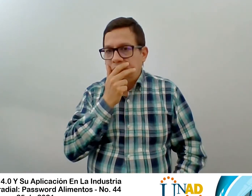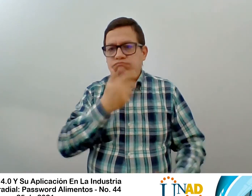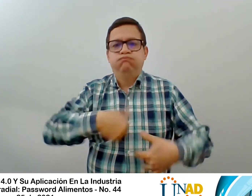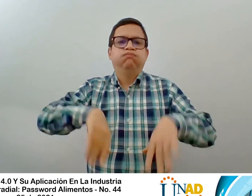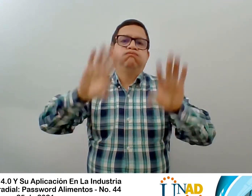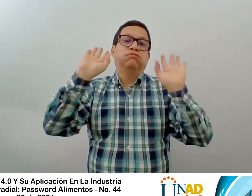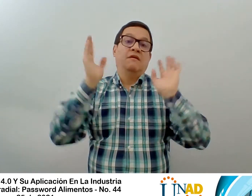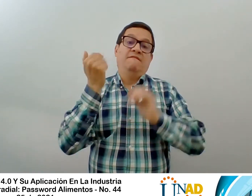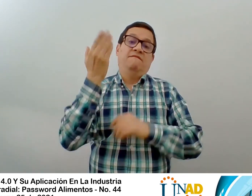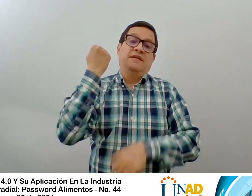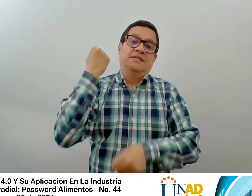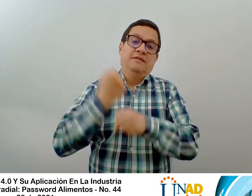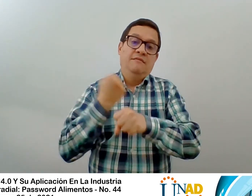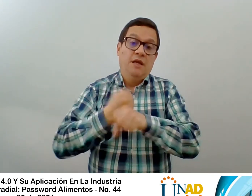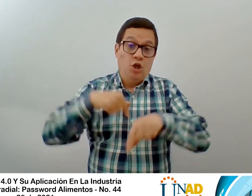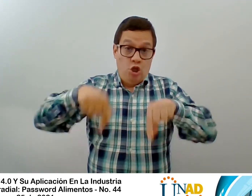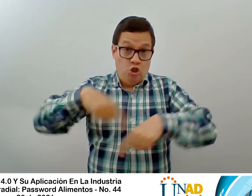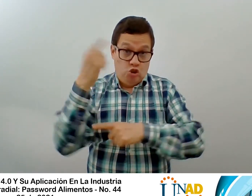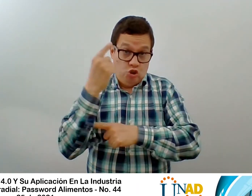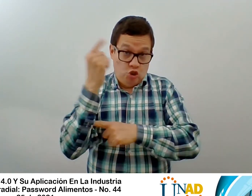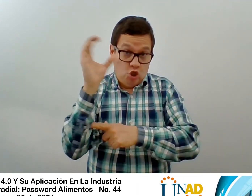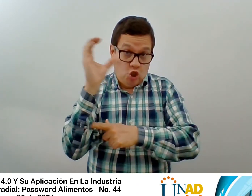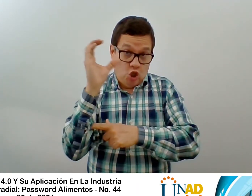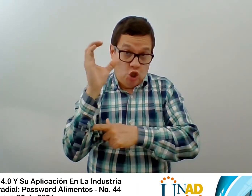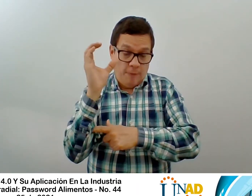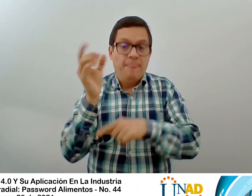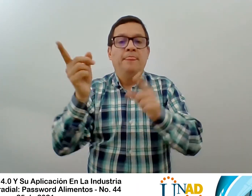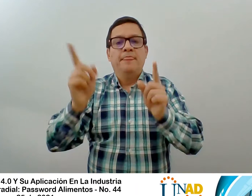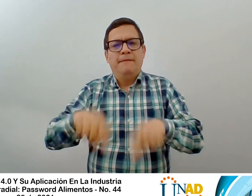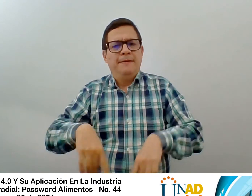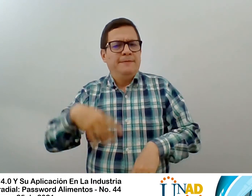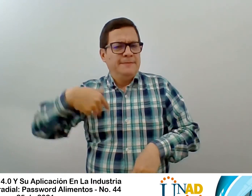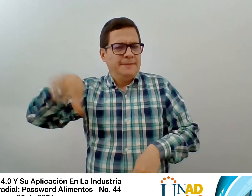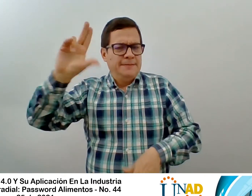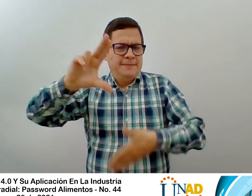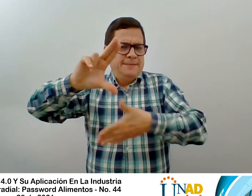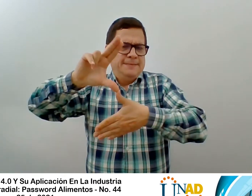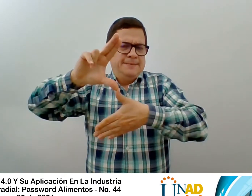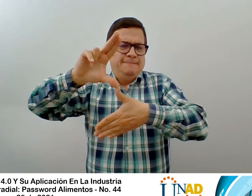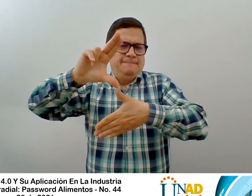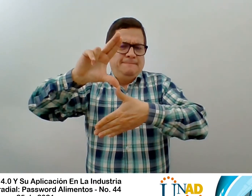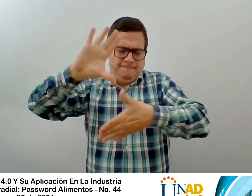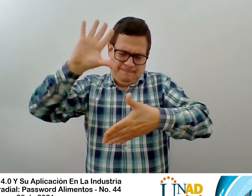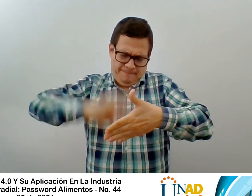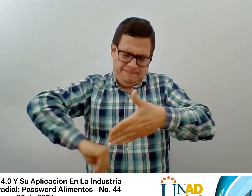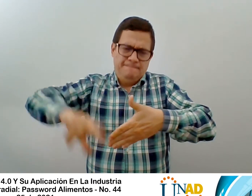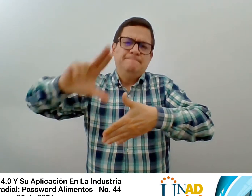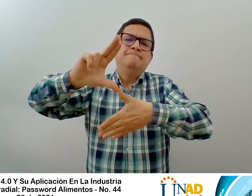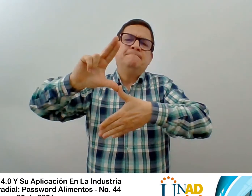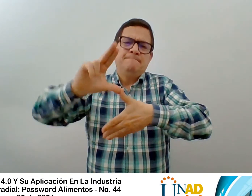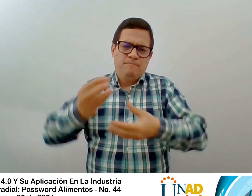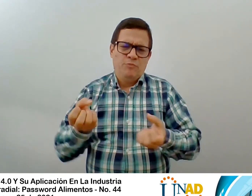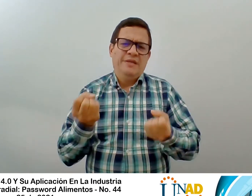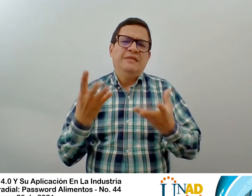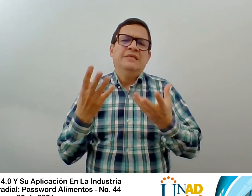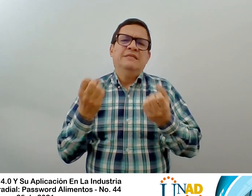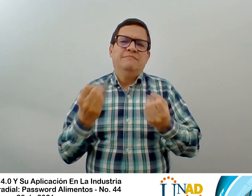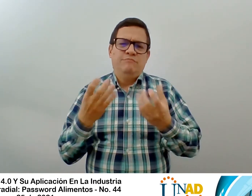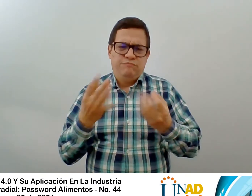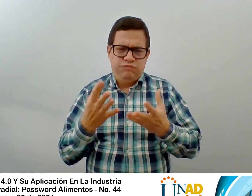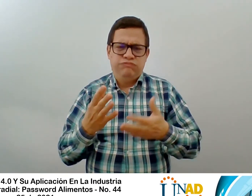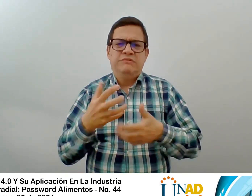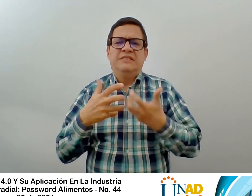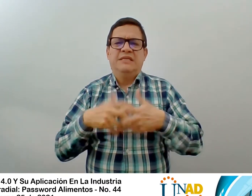pasar. Y hay mucho por hacer, hay mucho por hacer, no solo en Colombia, en la mayoría de países de